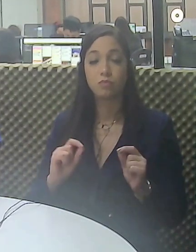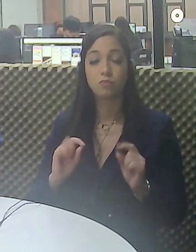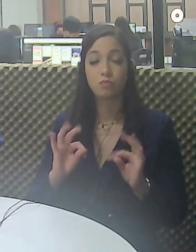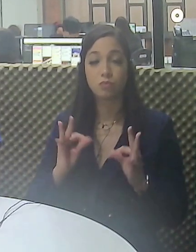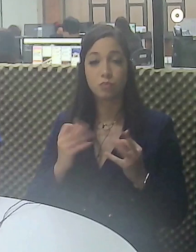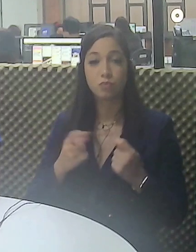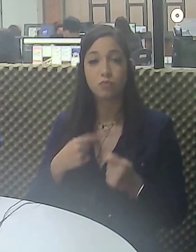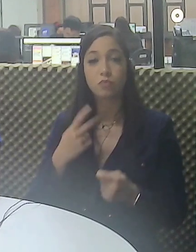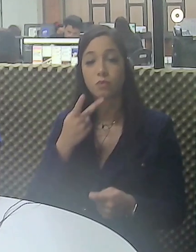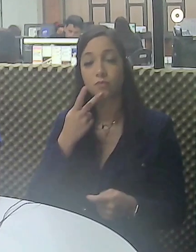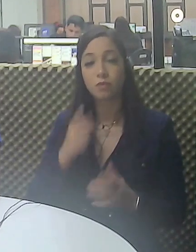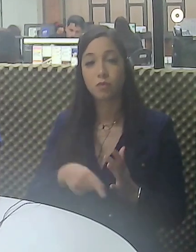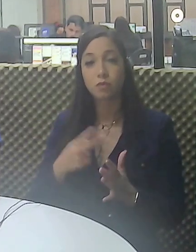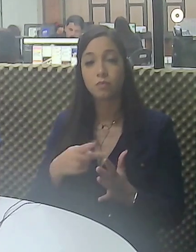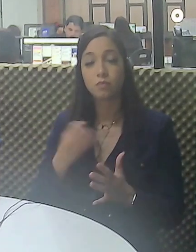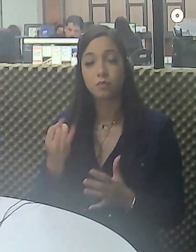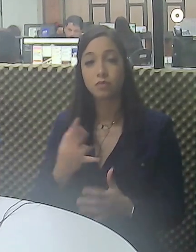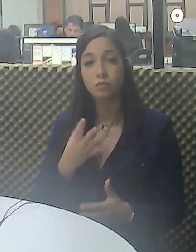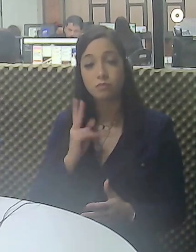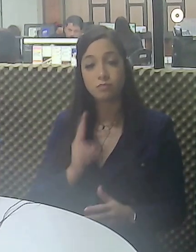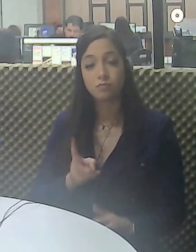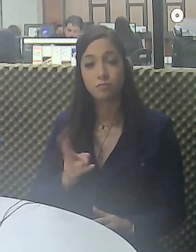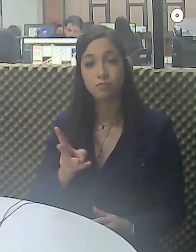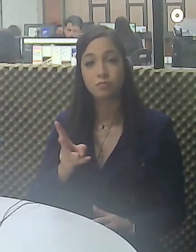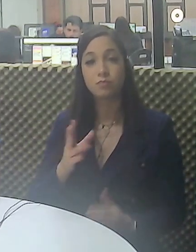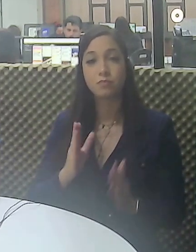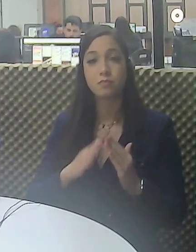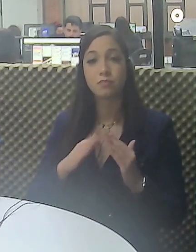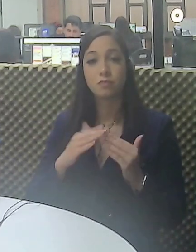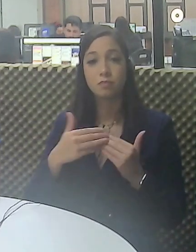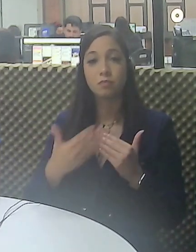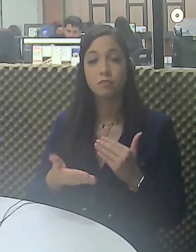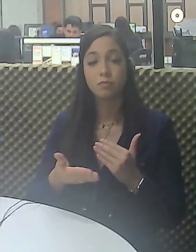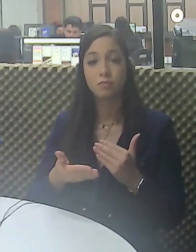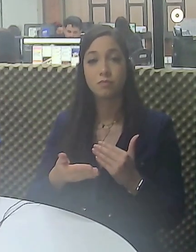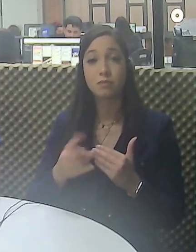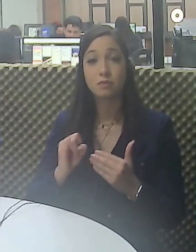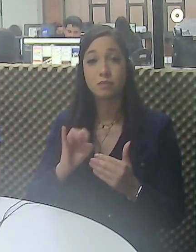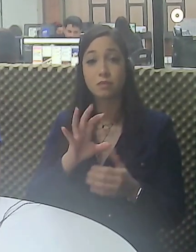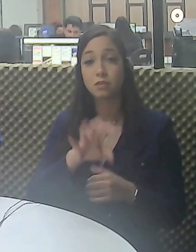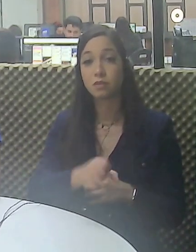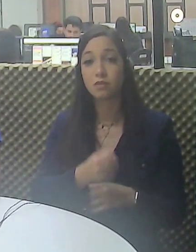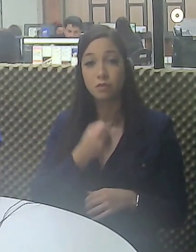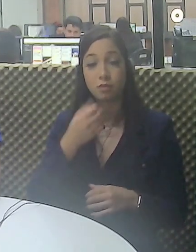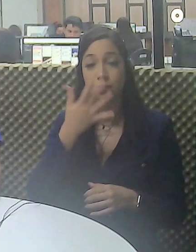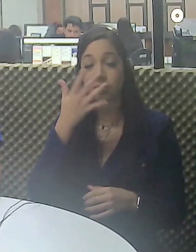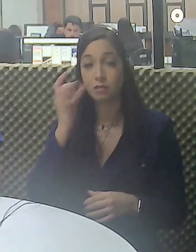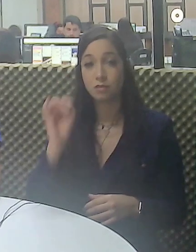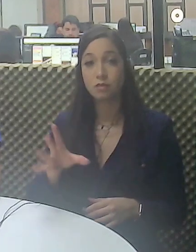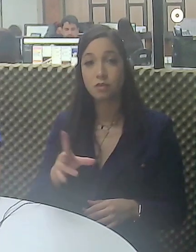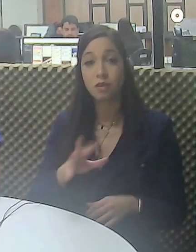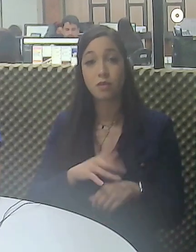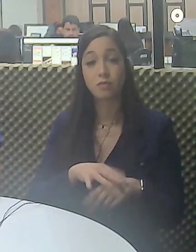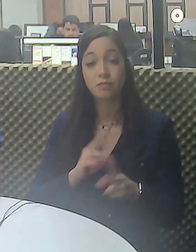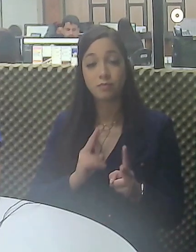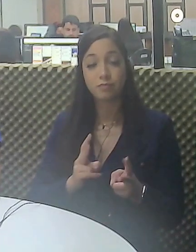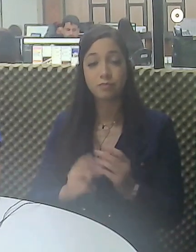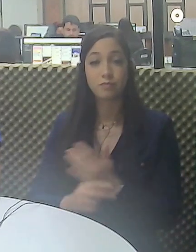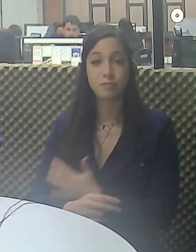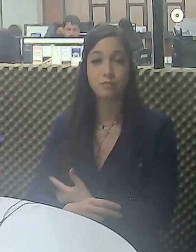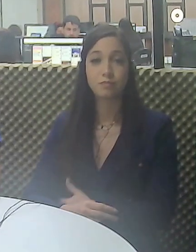aquilo que temos falado. O criadouro persiste no quintal e enquanto ele não for retirado, a doença vai circular.